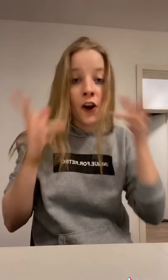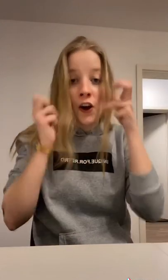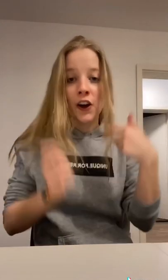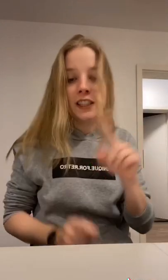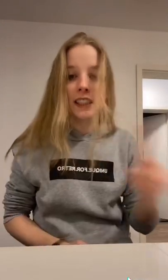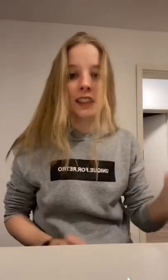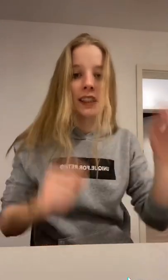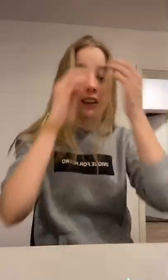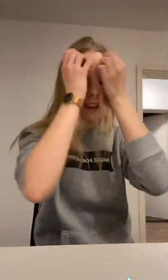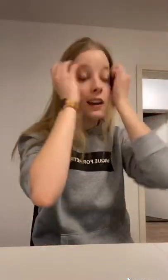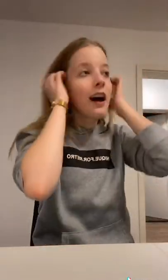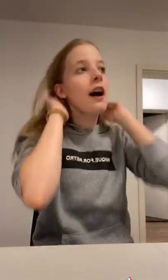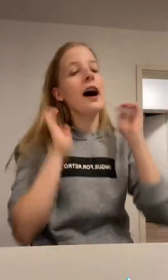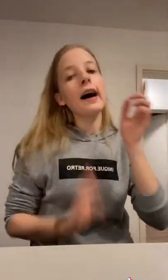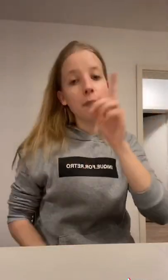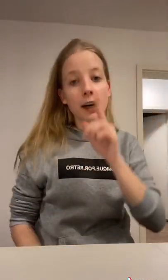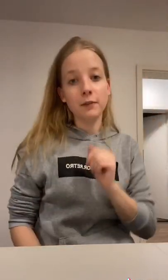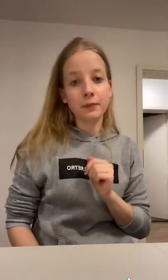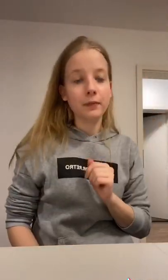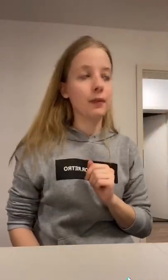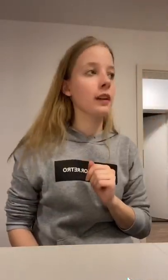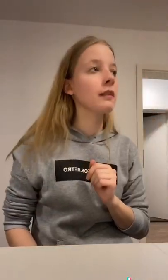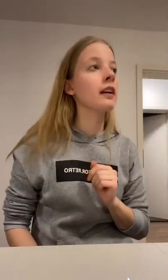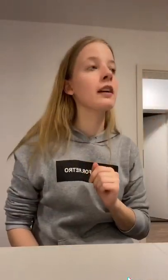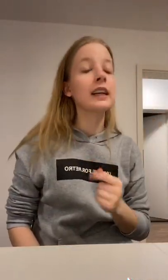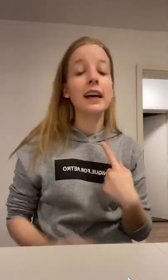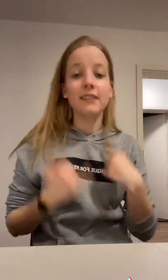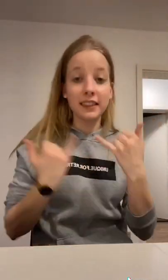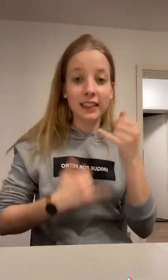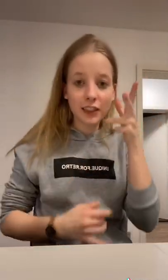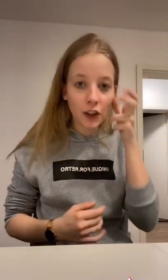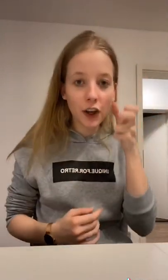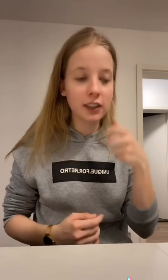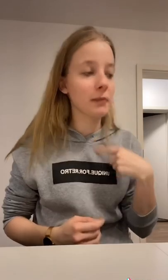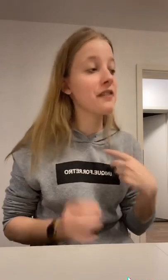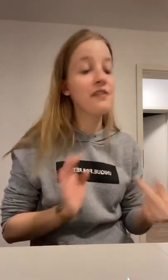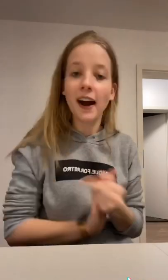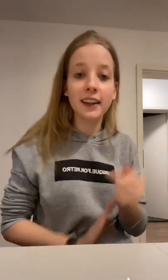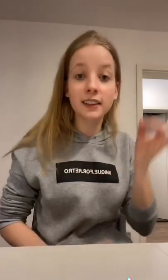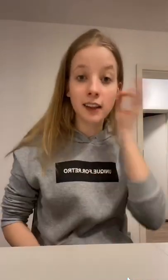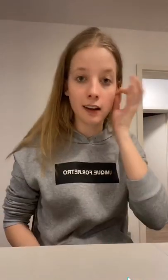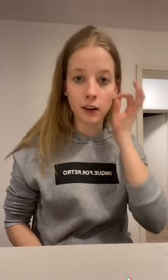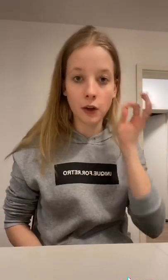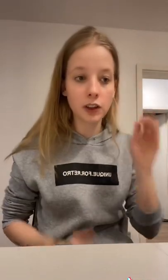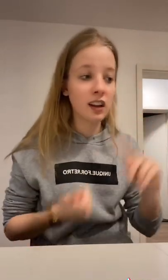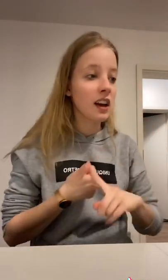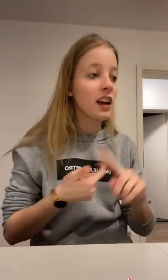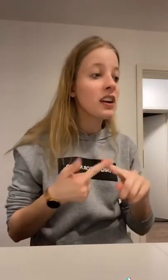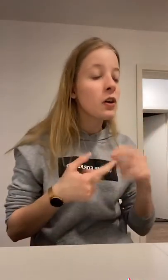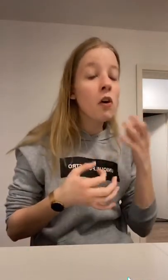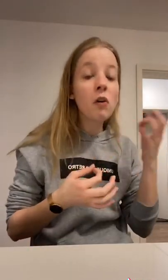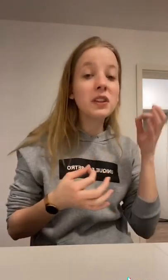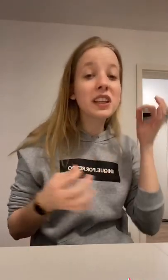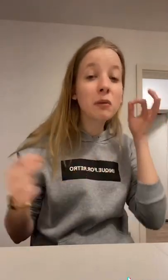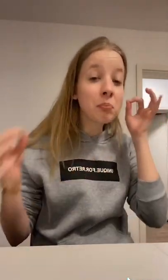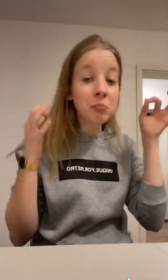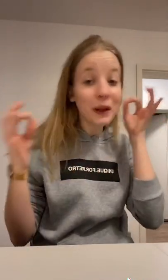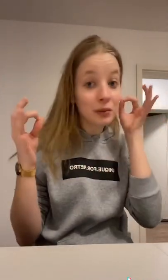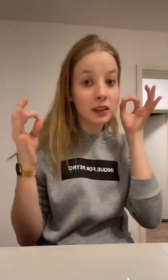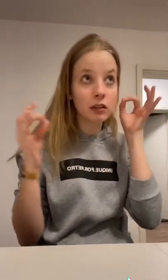Höre ich nicht. Aber was ich jetzt höre, ist mein fucking Tinnitus. Komische